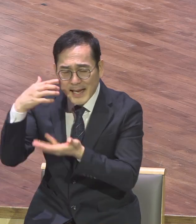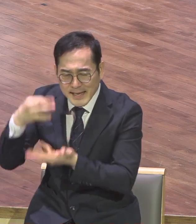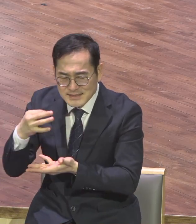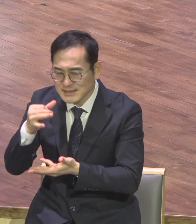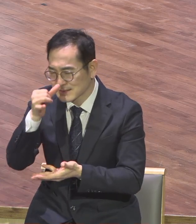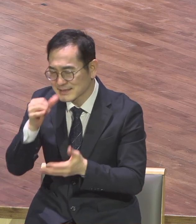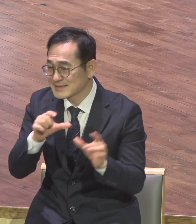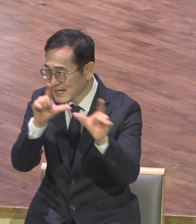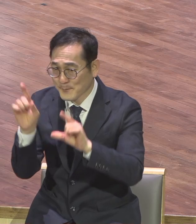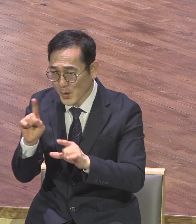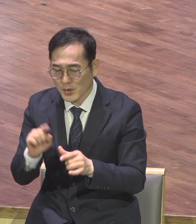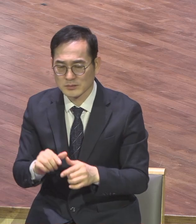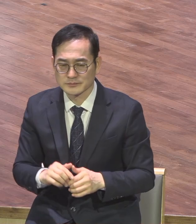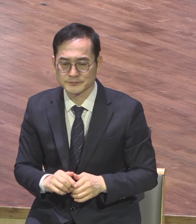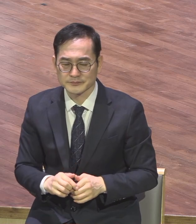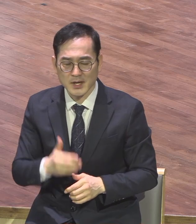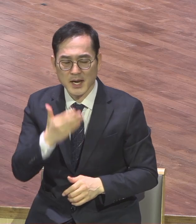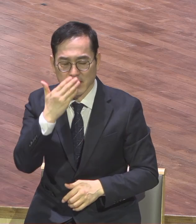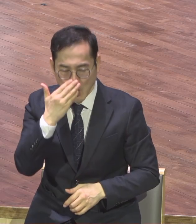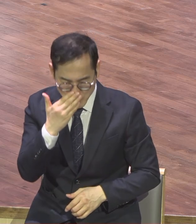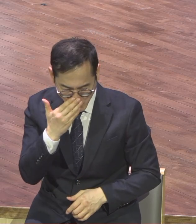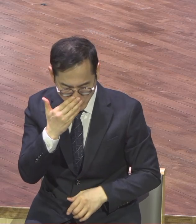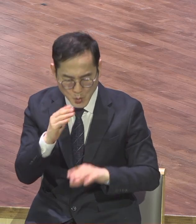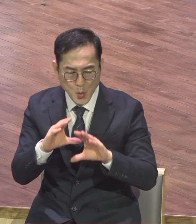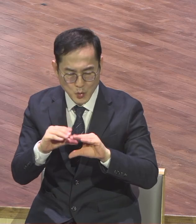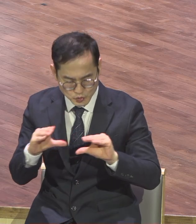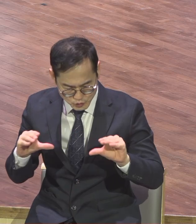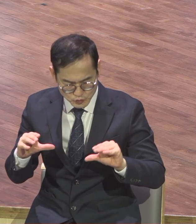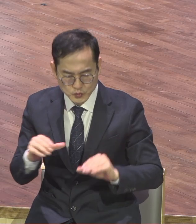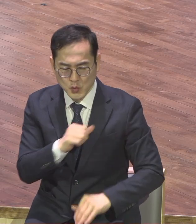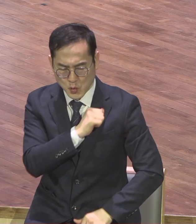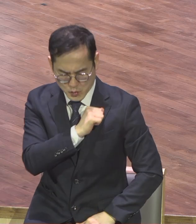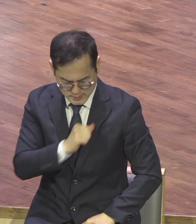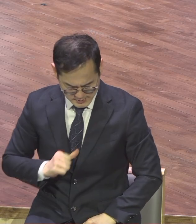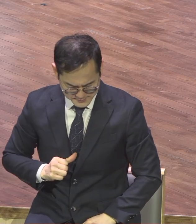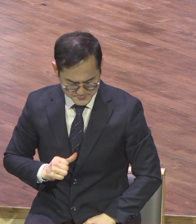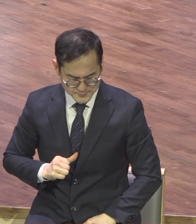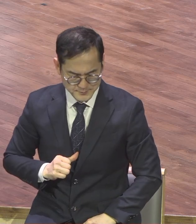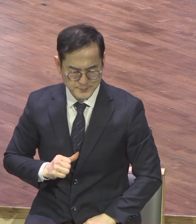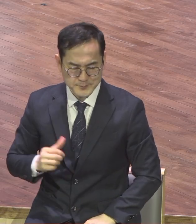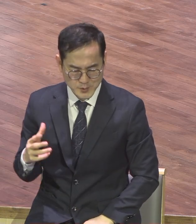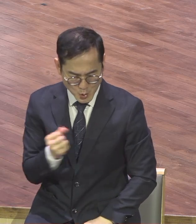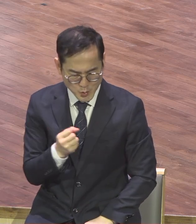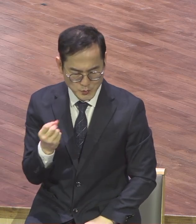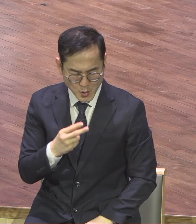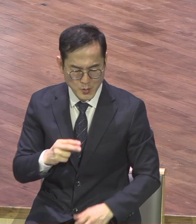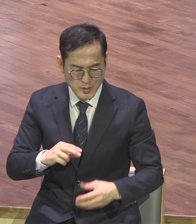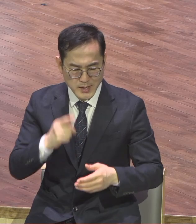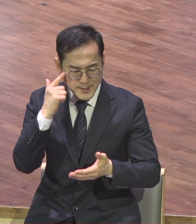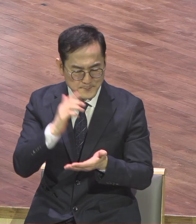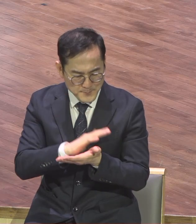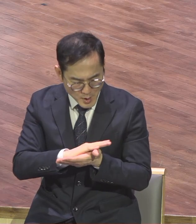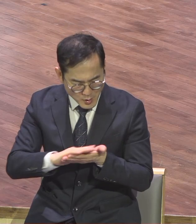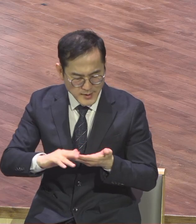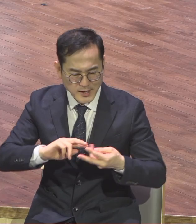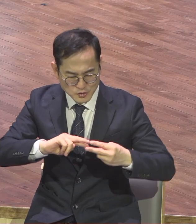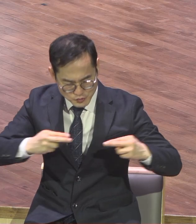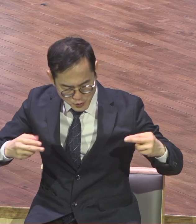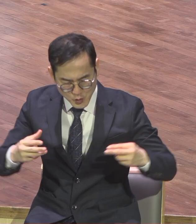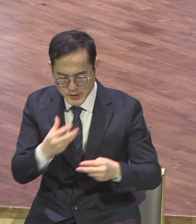온유로 하고 오래 참음으로 사람 가운데서 서로 용납하고 평안에 매는 줄로 성령이 하나 되게